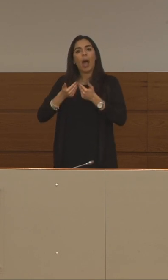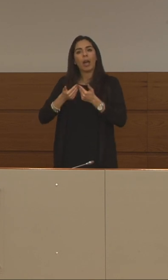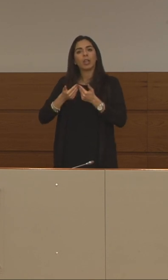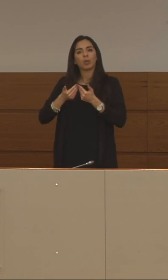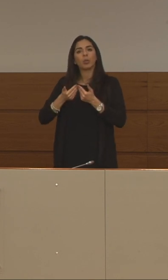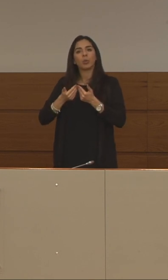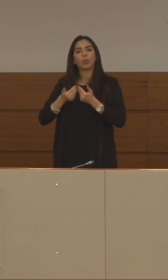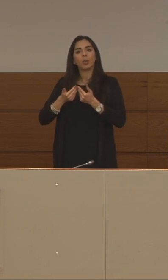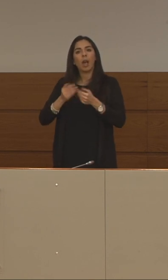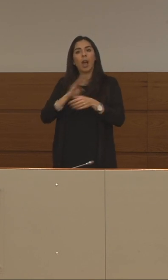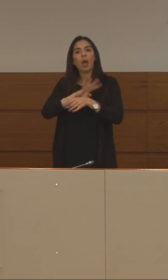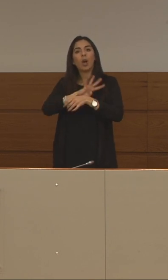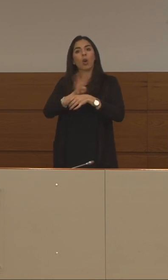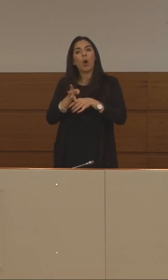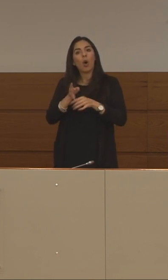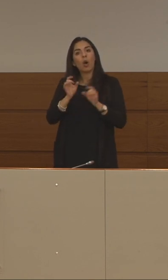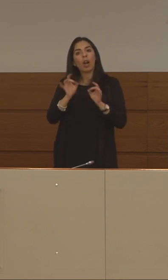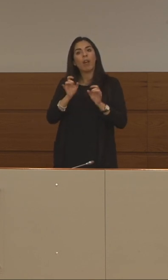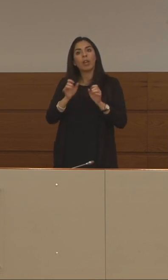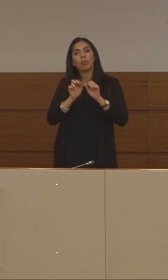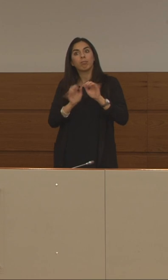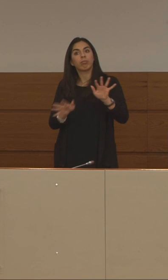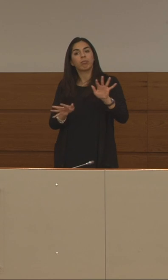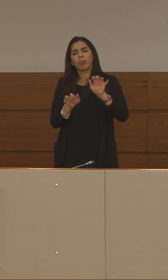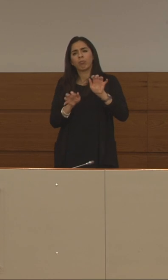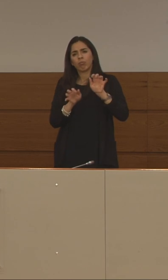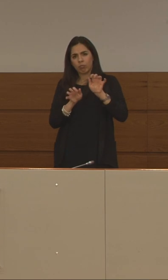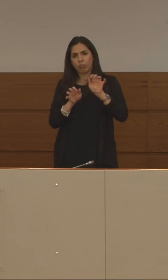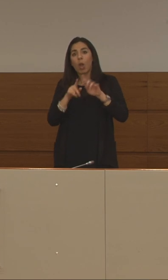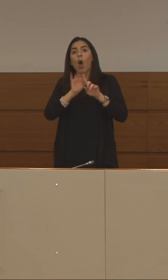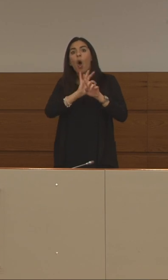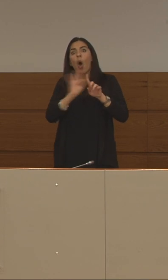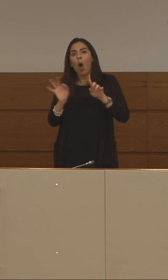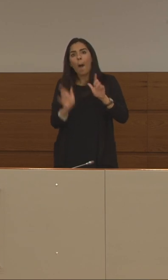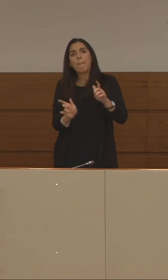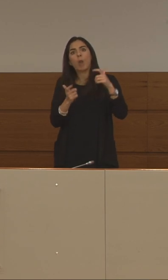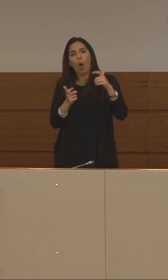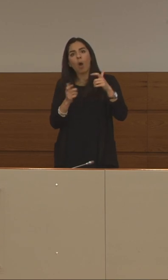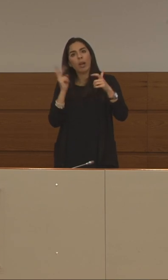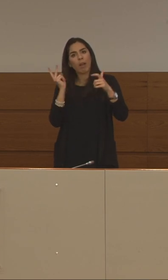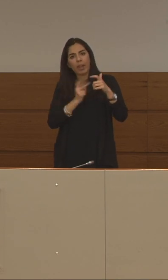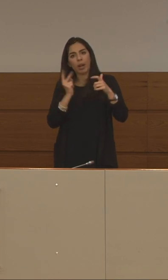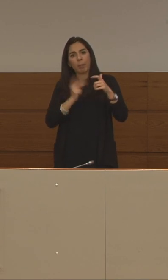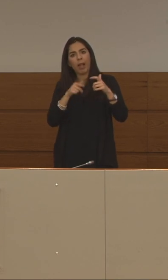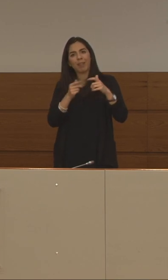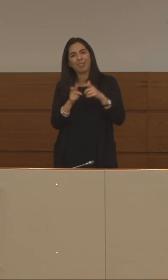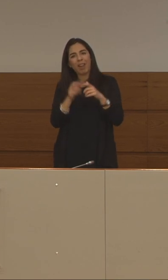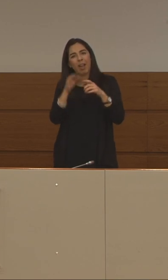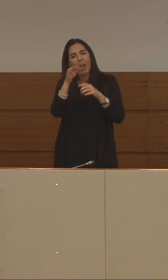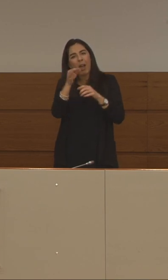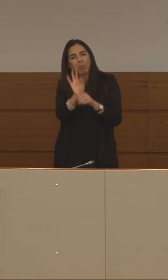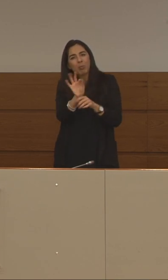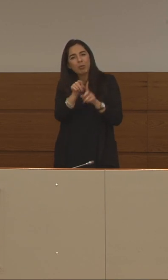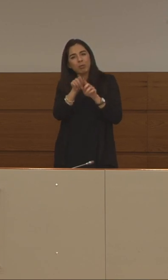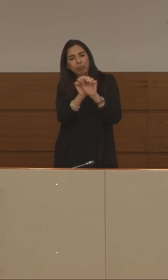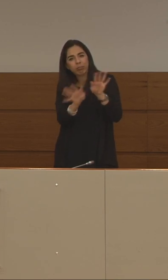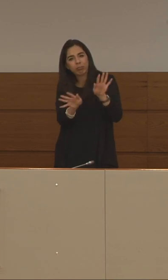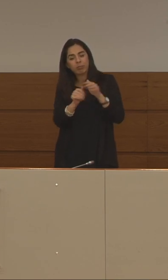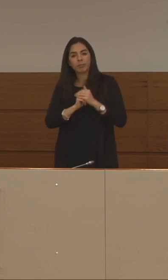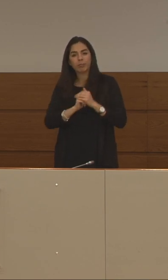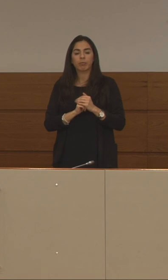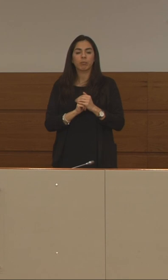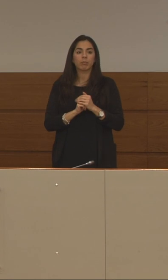addirittura contenere controllare dei focolari anche anche grandi per quanto riguarda la